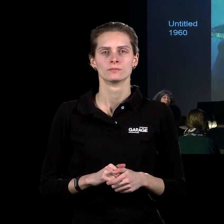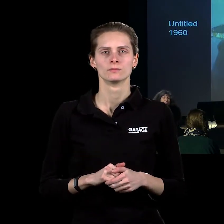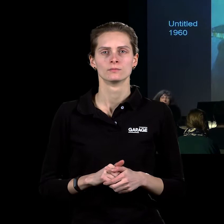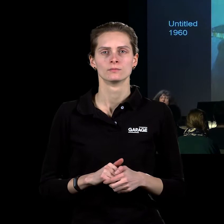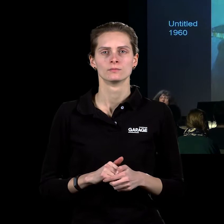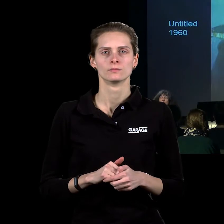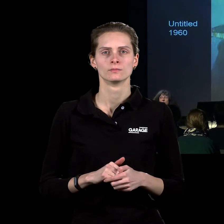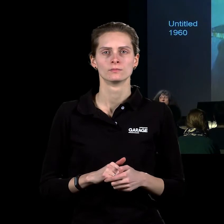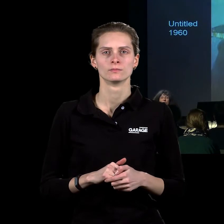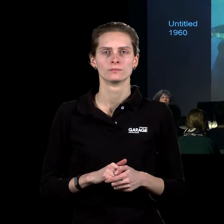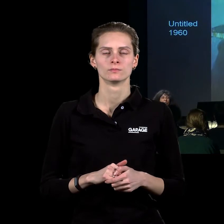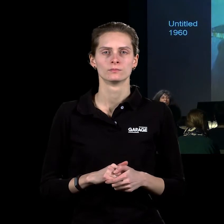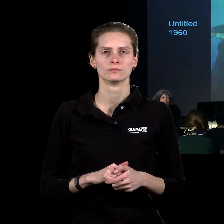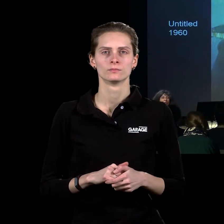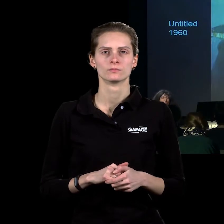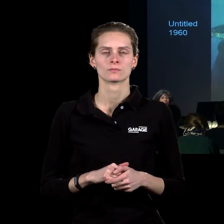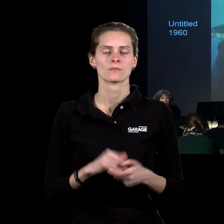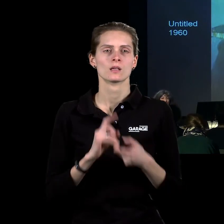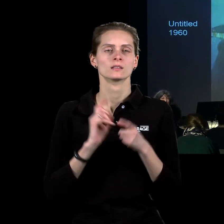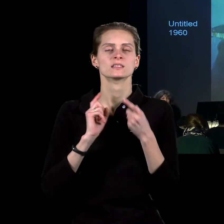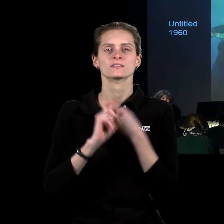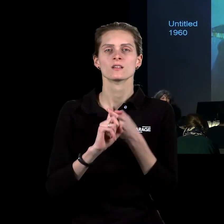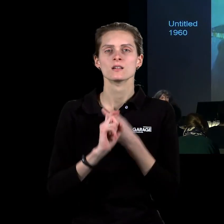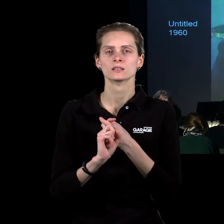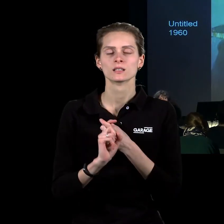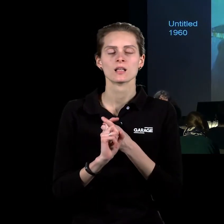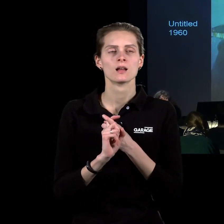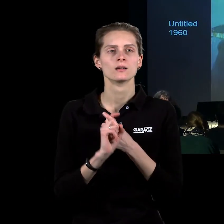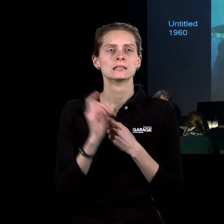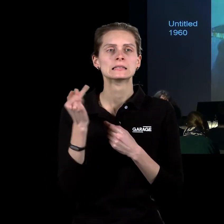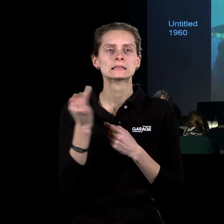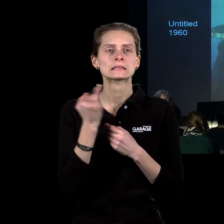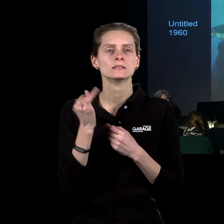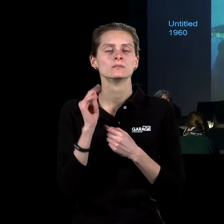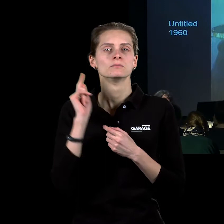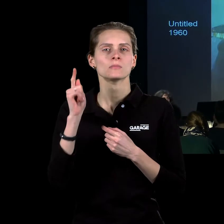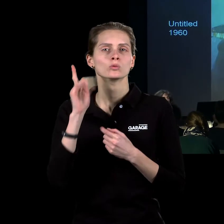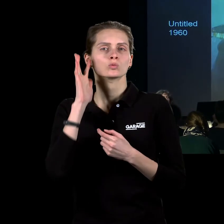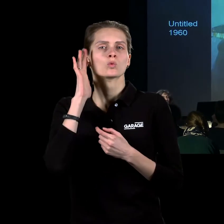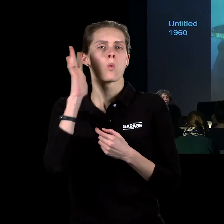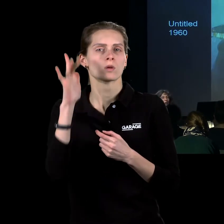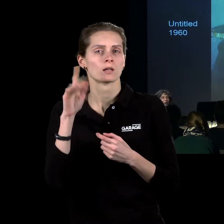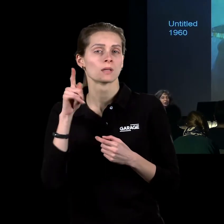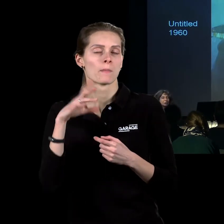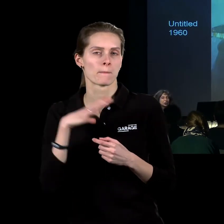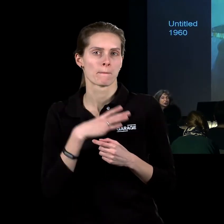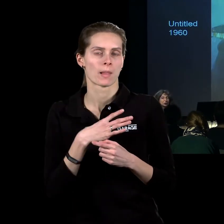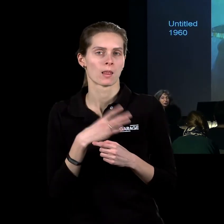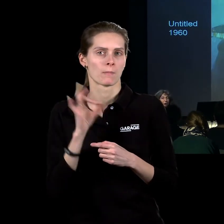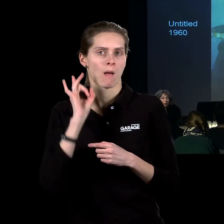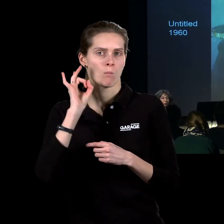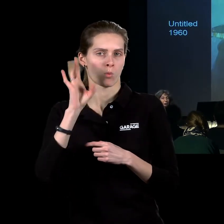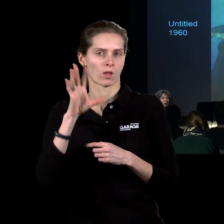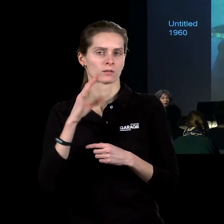которая связана, наверное, с ее интересом к сюрреализму, который тогда был еще актуален, с ее интересом, в